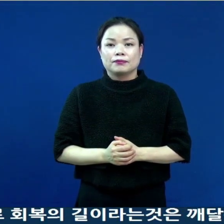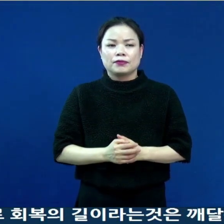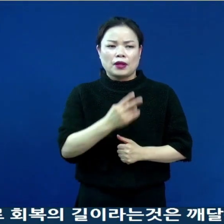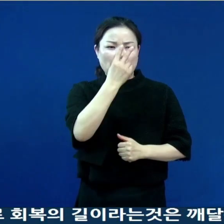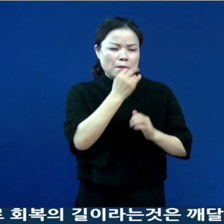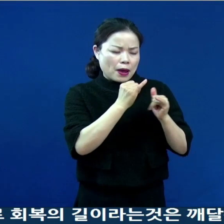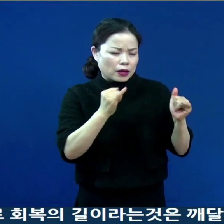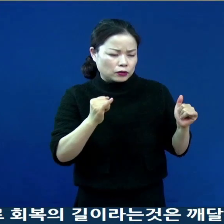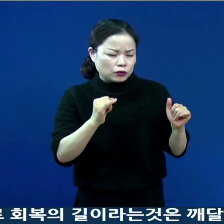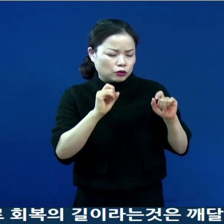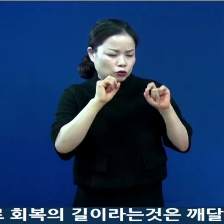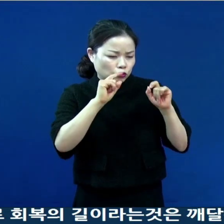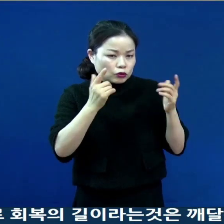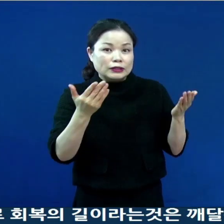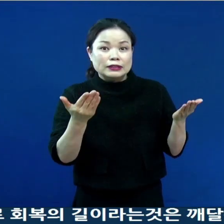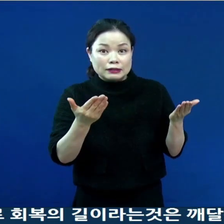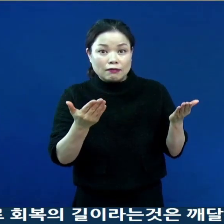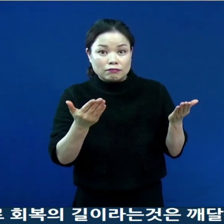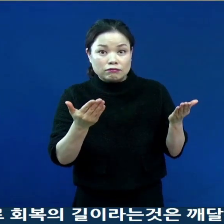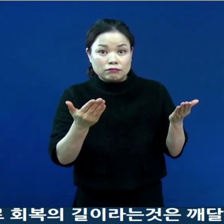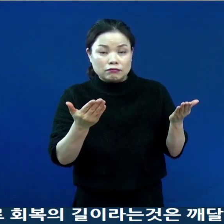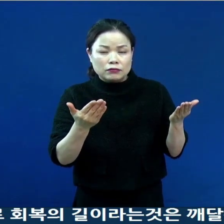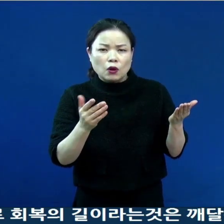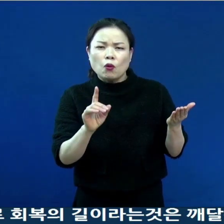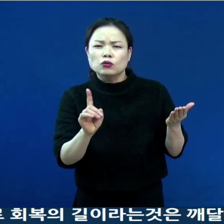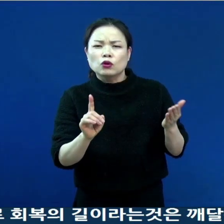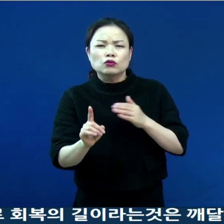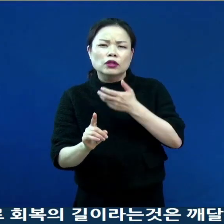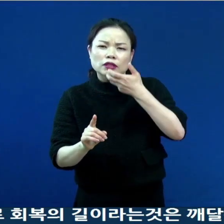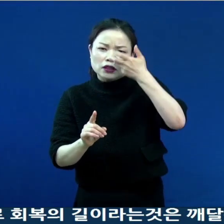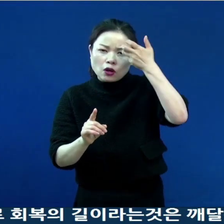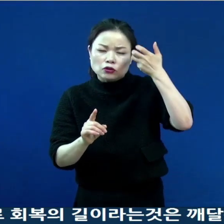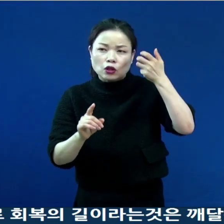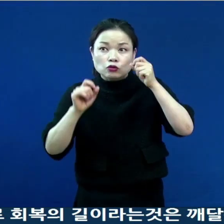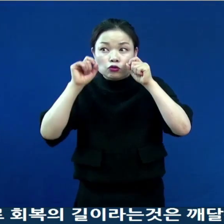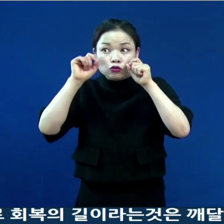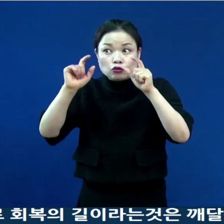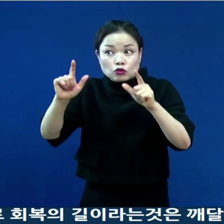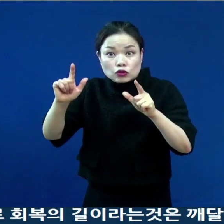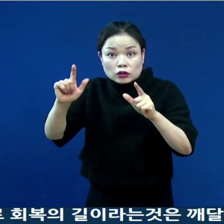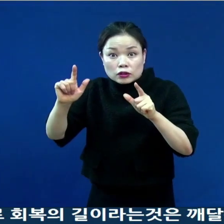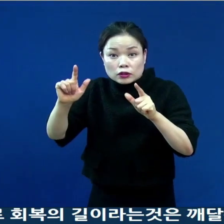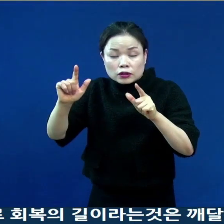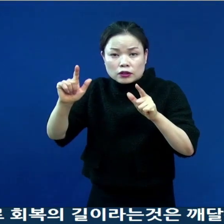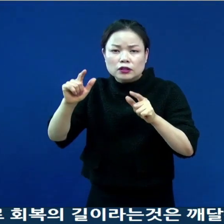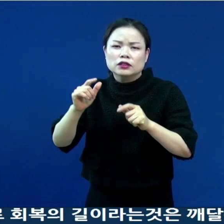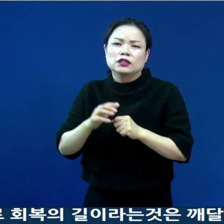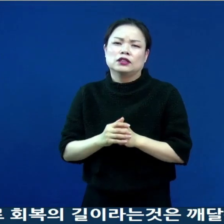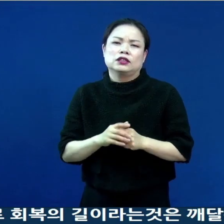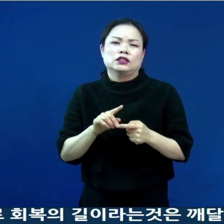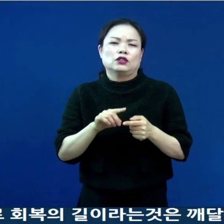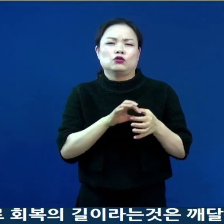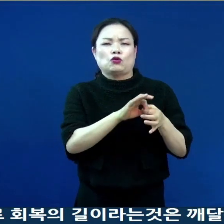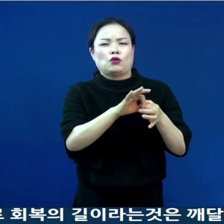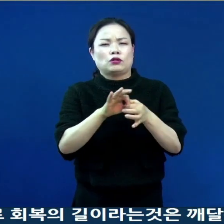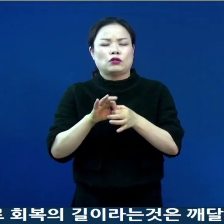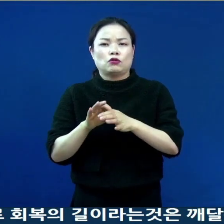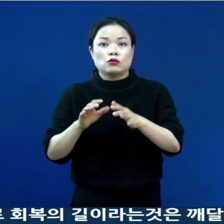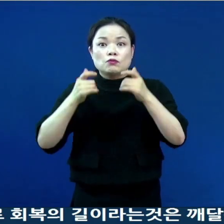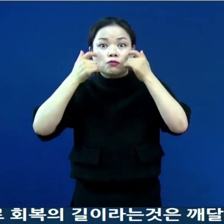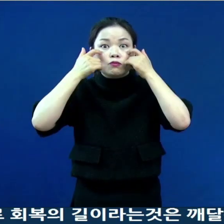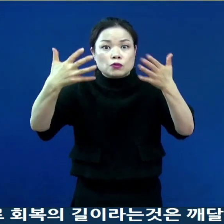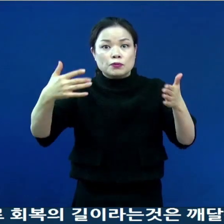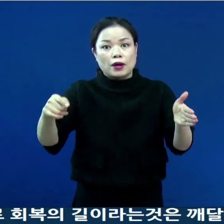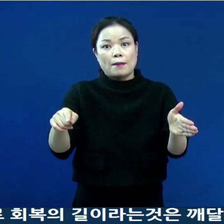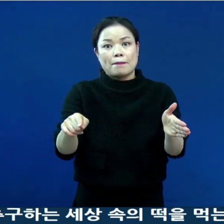맹인이 눈을 뜬 사건은 당연히 어떻게 우리가 영적인 눈을 뜰 수 있는 건가를 보여준 사건인데, 이것을 통해서 우리는